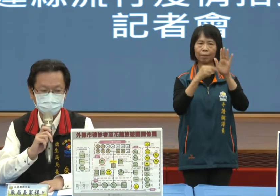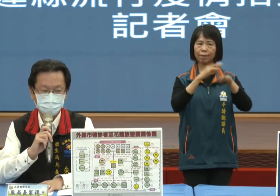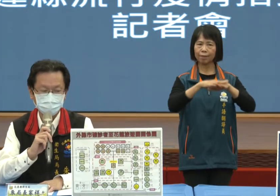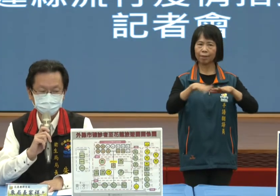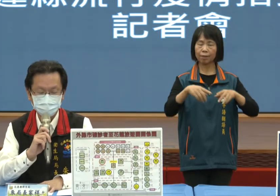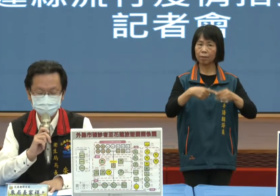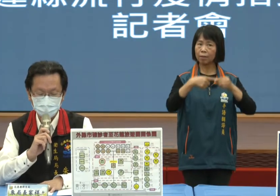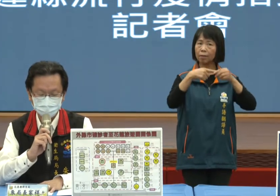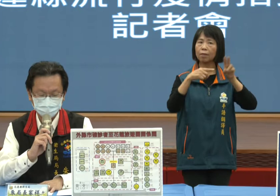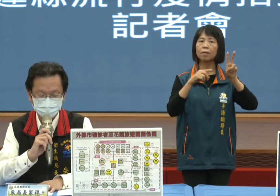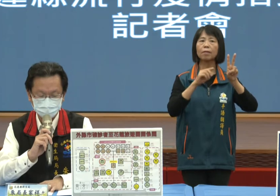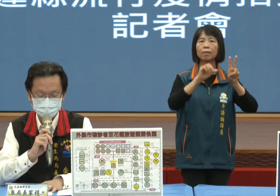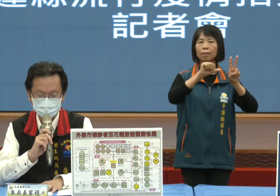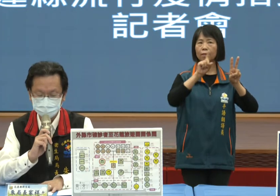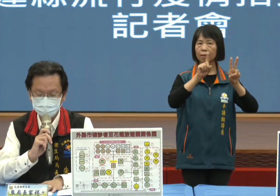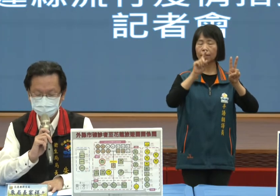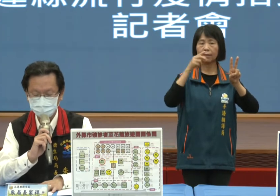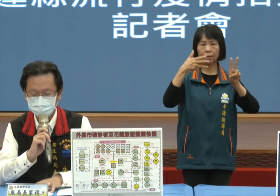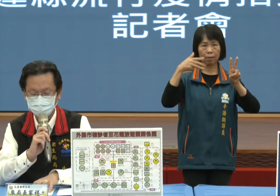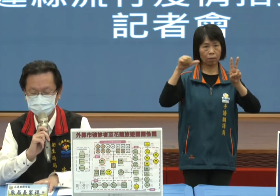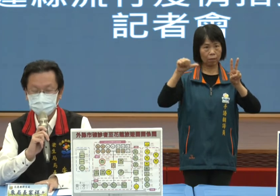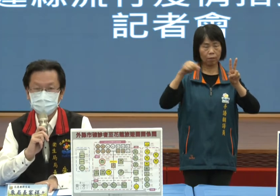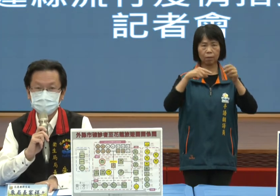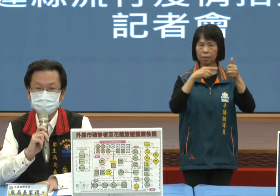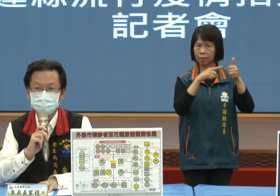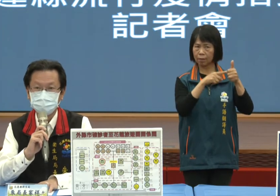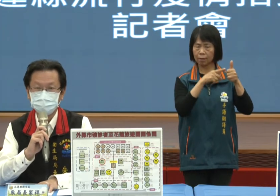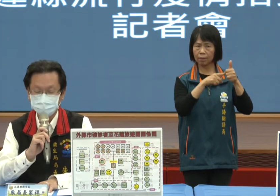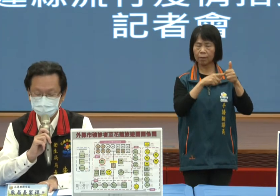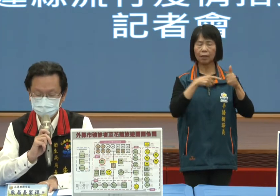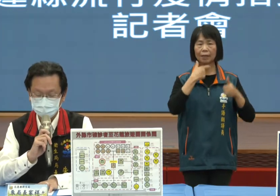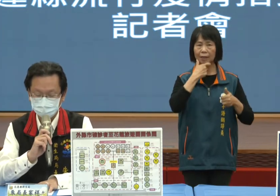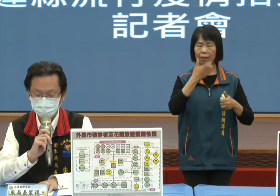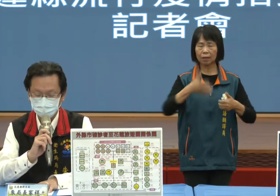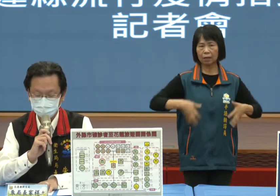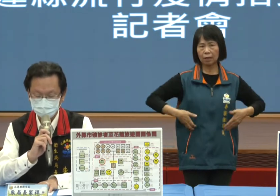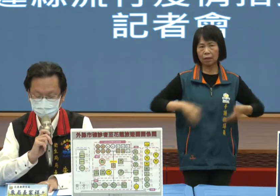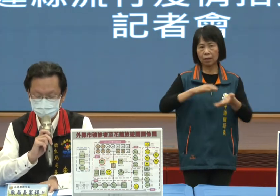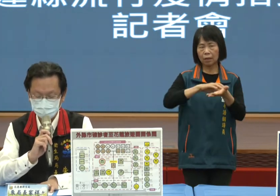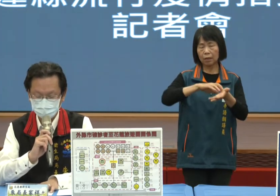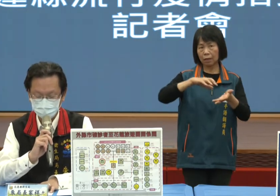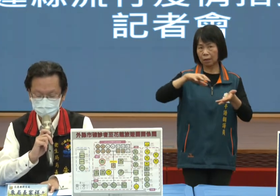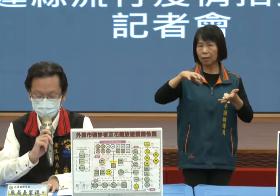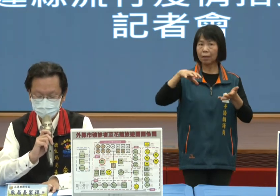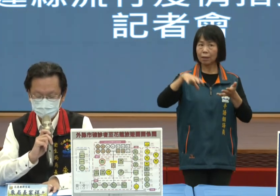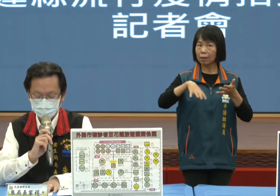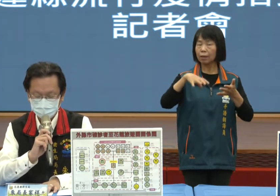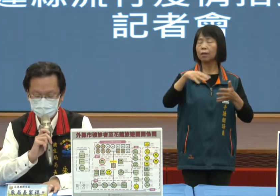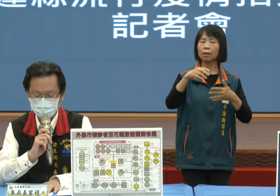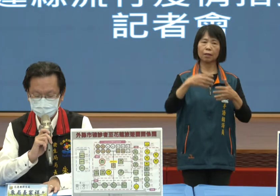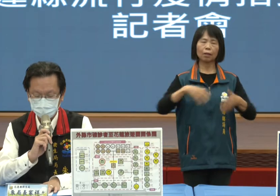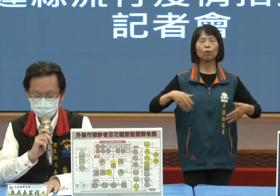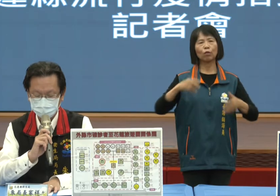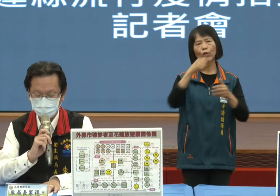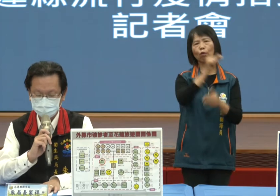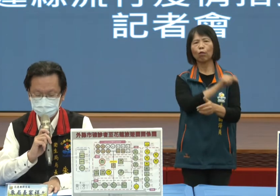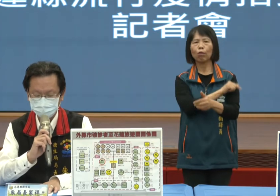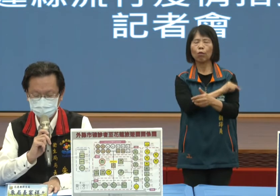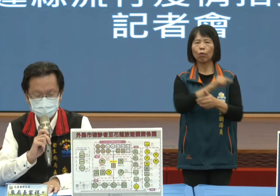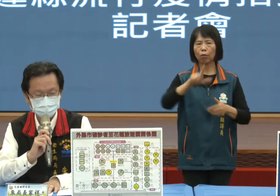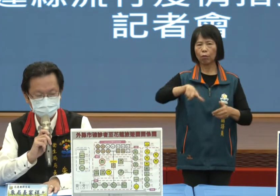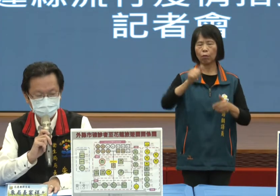那第一个25185，他是一个实际急诊室的护理师啊。那他